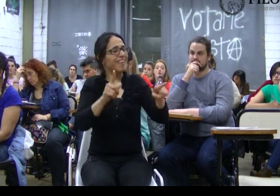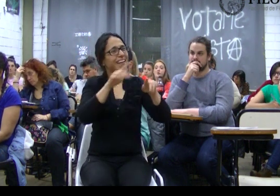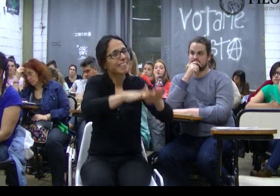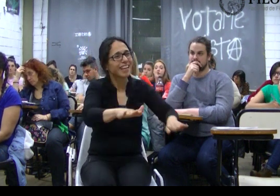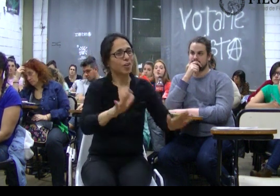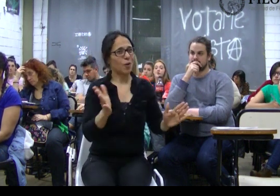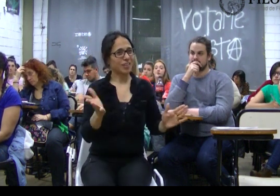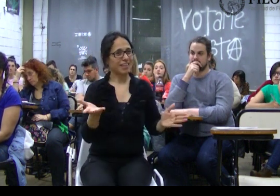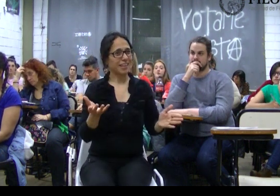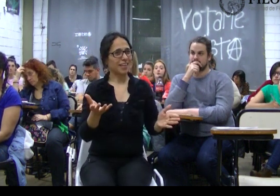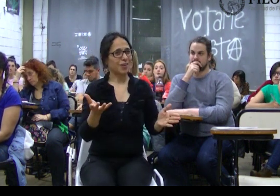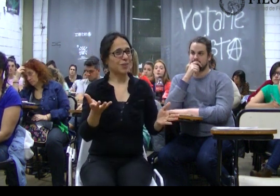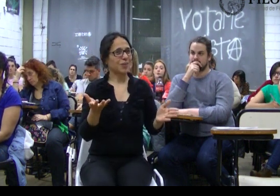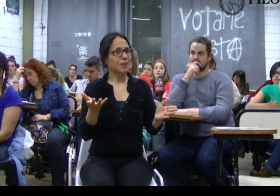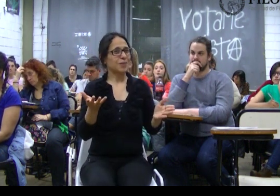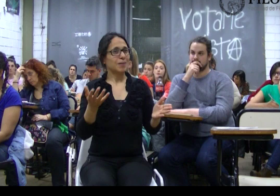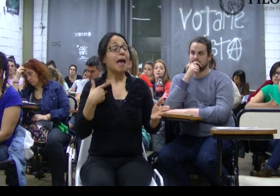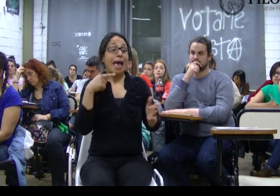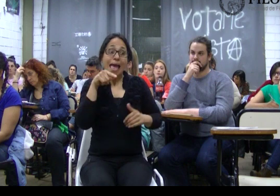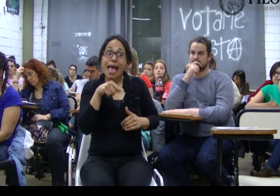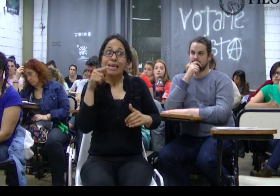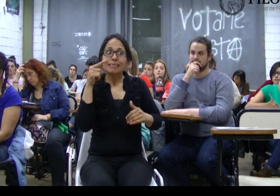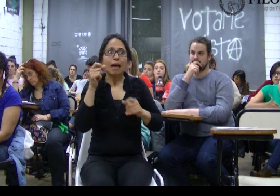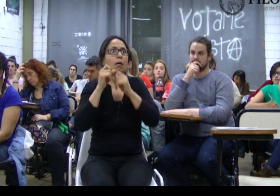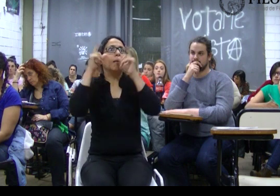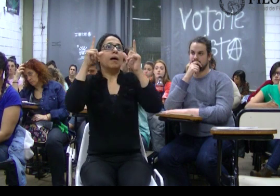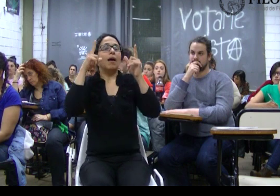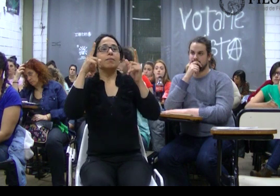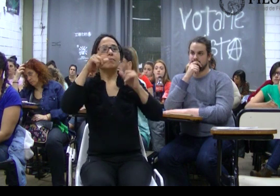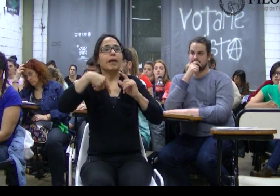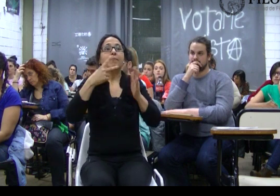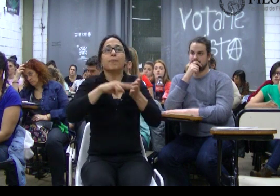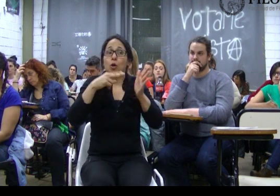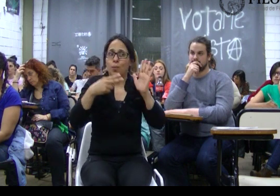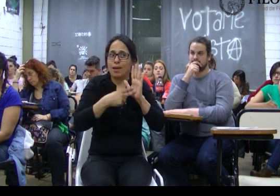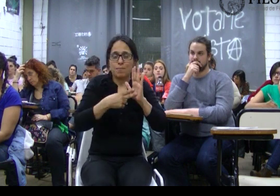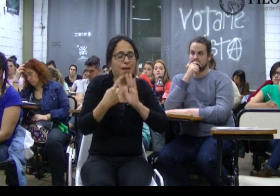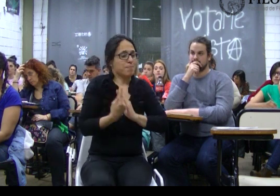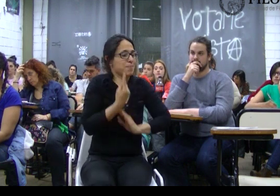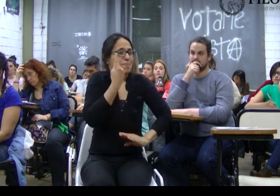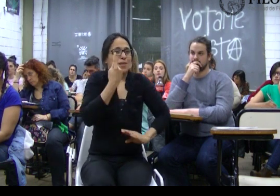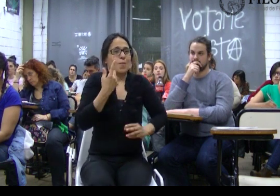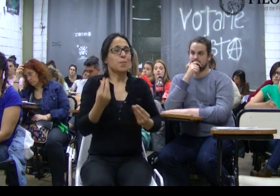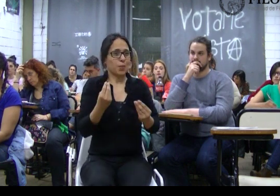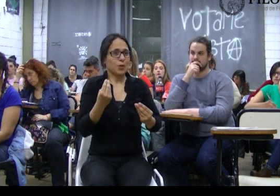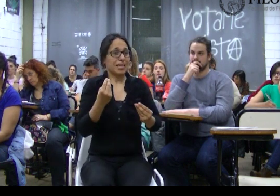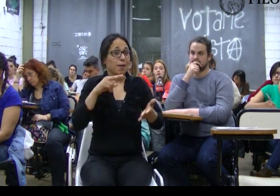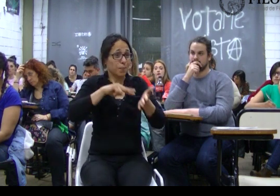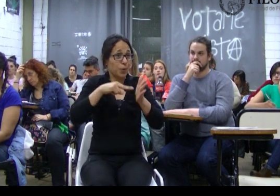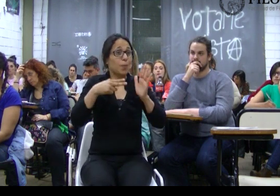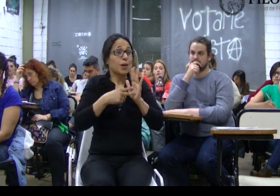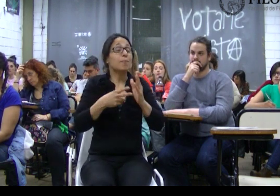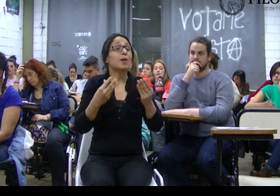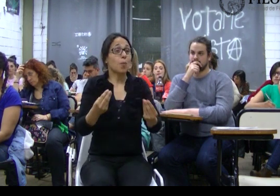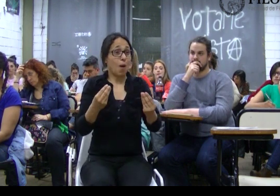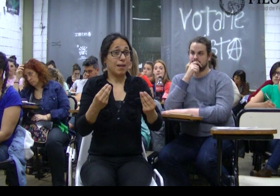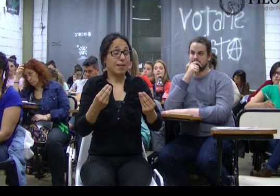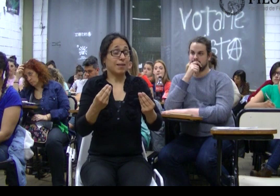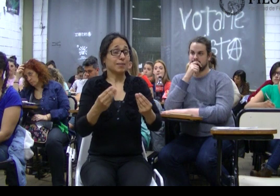Bueno, esto ya genera un problema. Esto es un problema. Pero el problema en todo caso es ese. Y